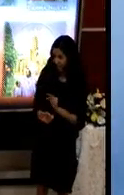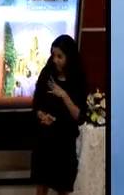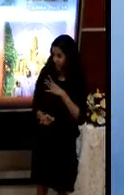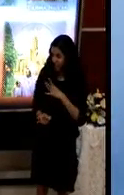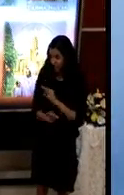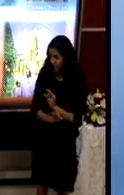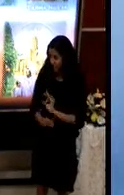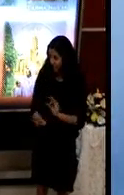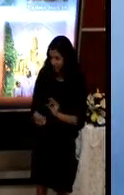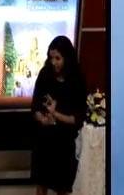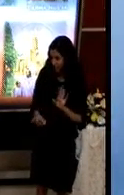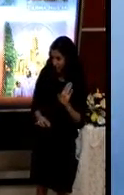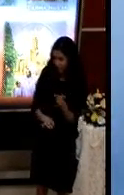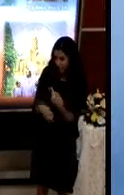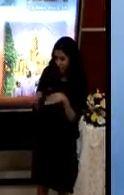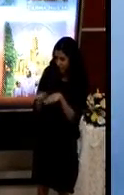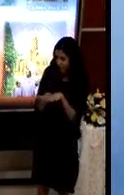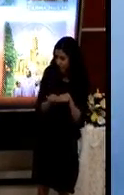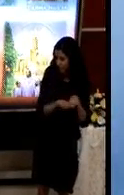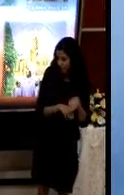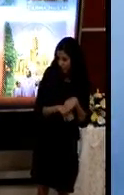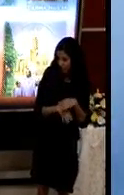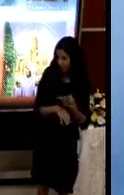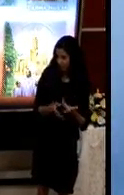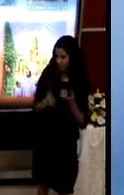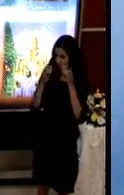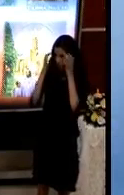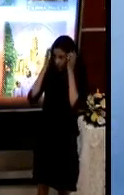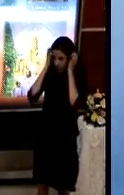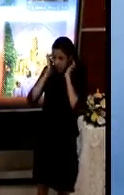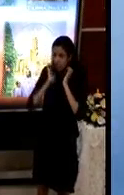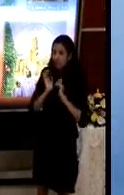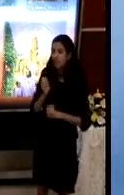faltó al que había recogido poco.